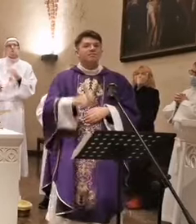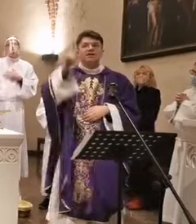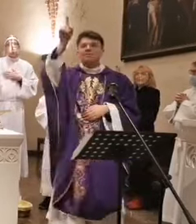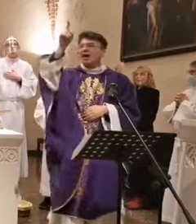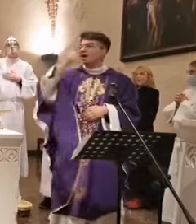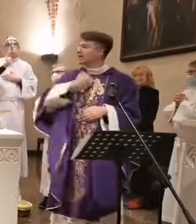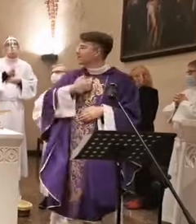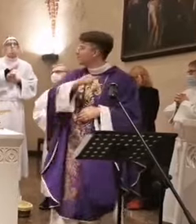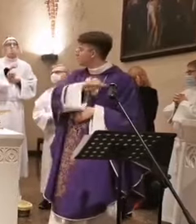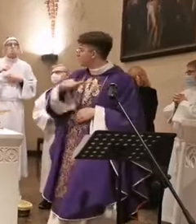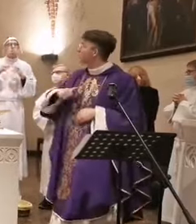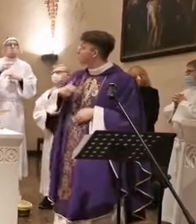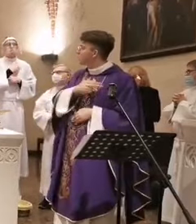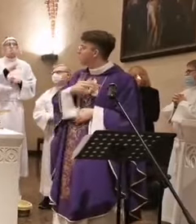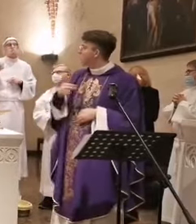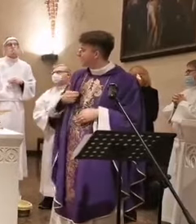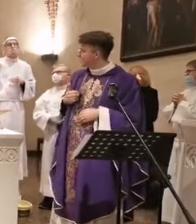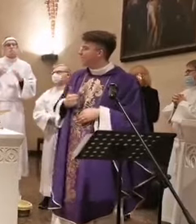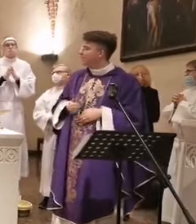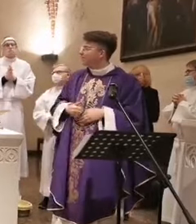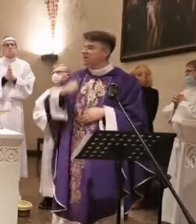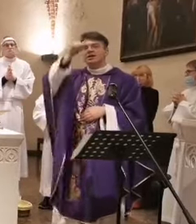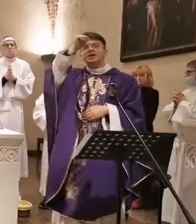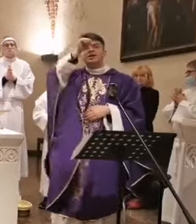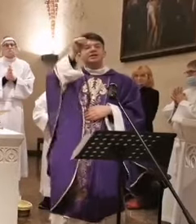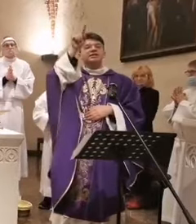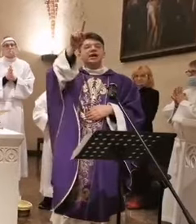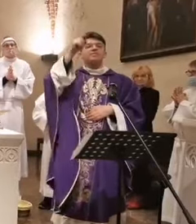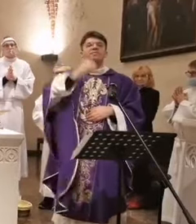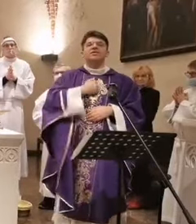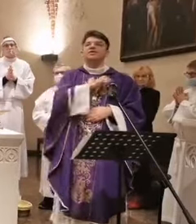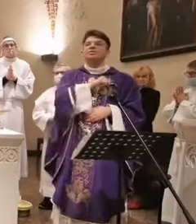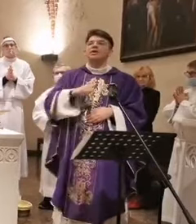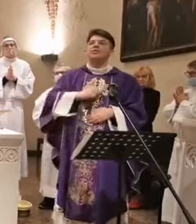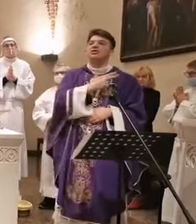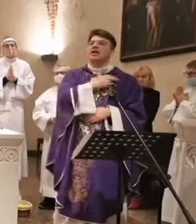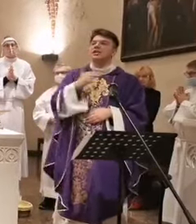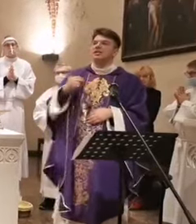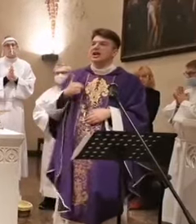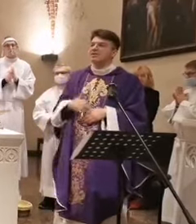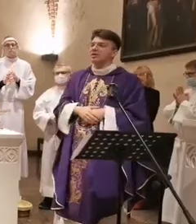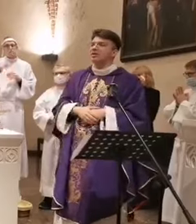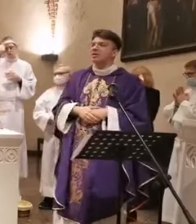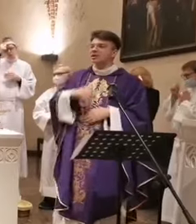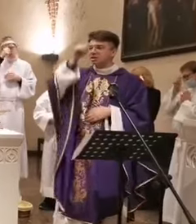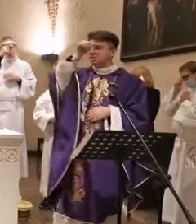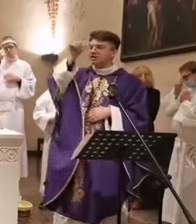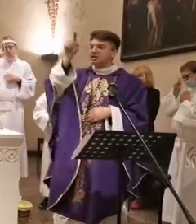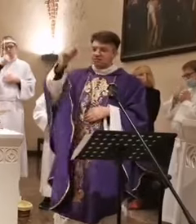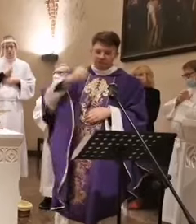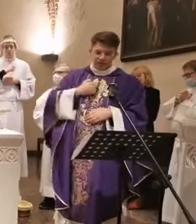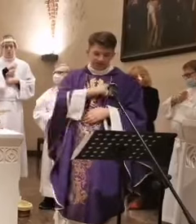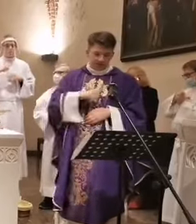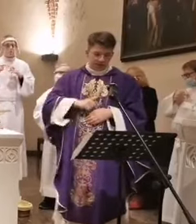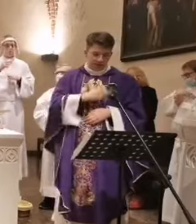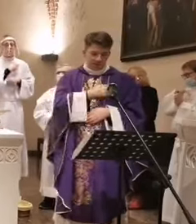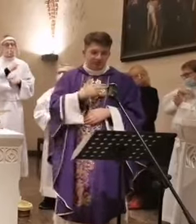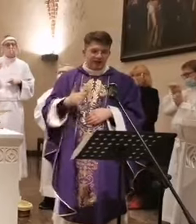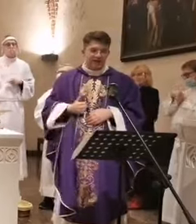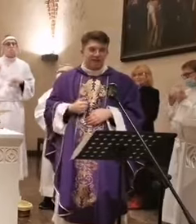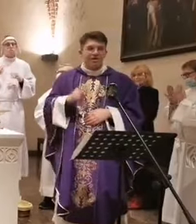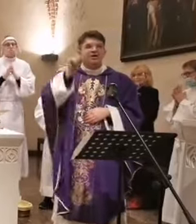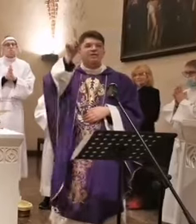nami. Panie, zmiłuj się nad nami. Chryste, Ty zmiłuj się nad nami. Chryste, Ty